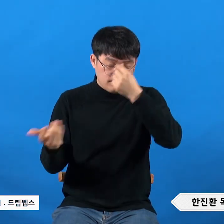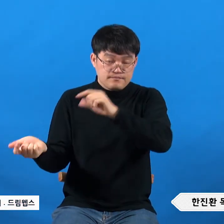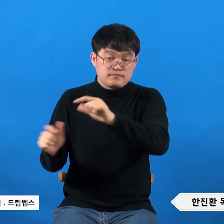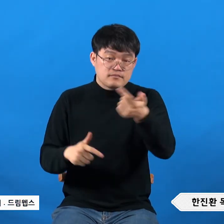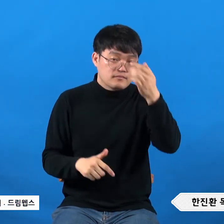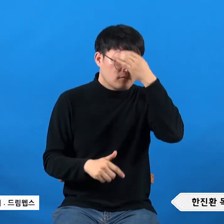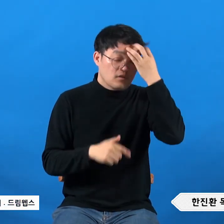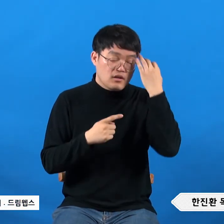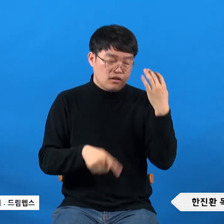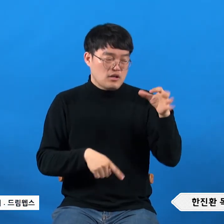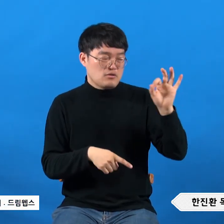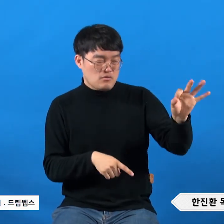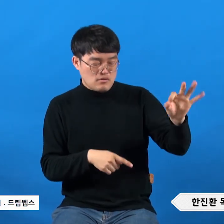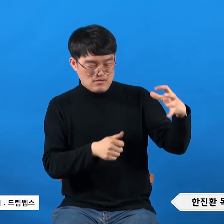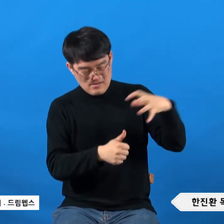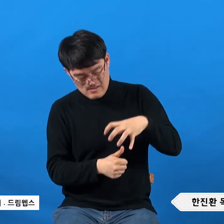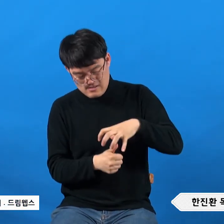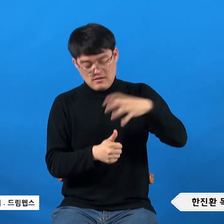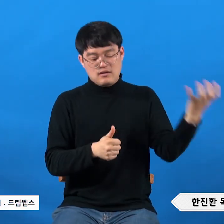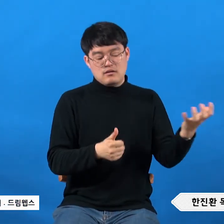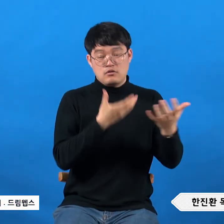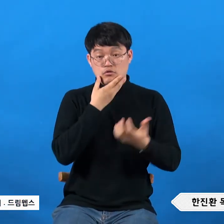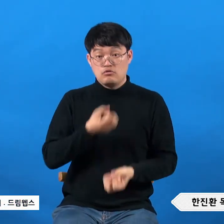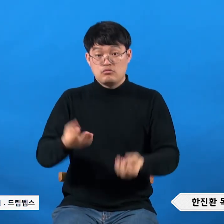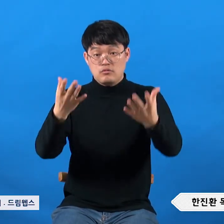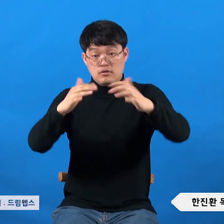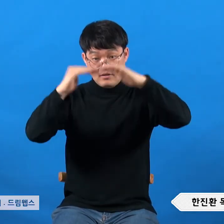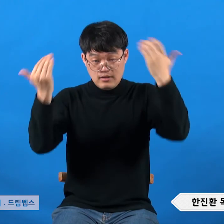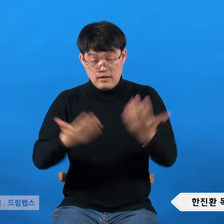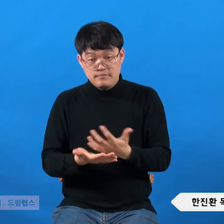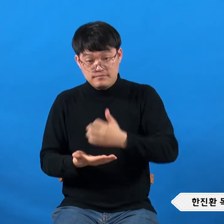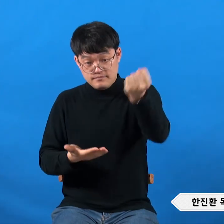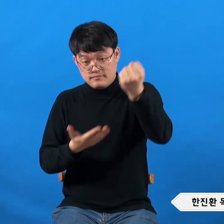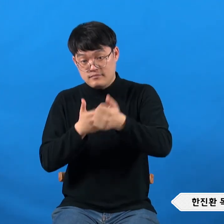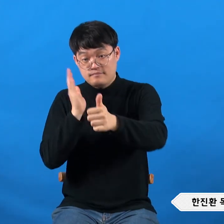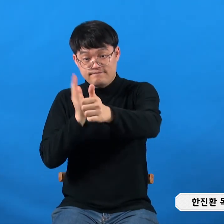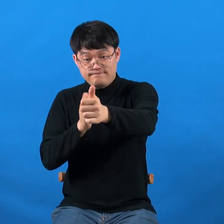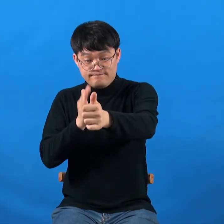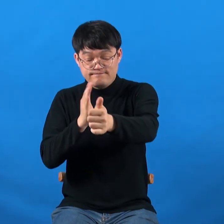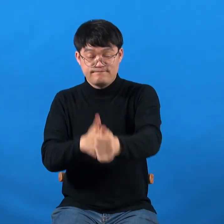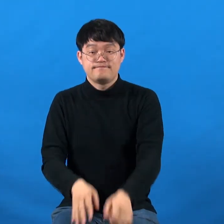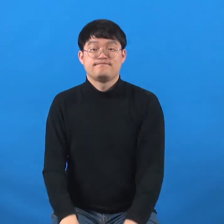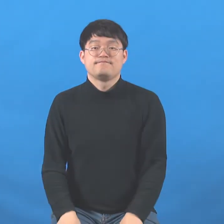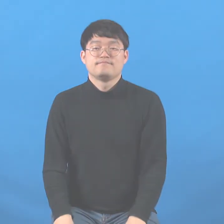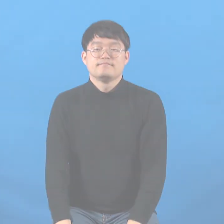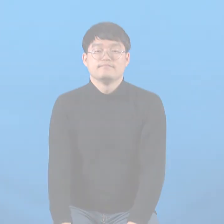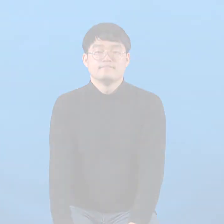이 귀한 만몬에서 해방되는 축복을 다 누릴 수 있기를 바랍니다.